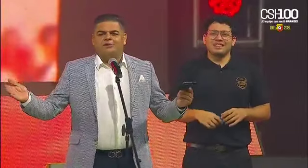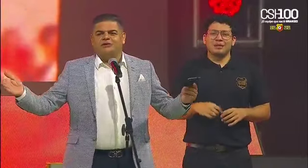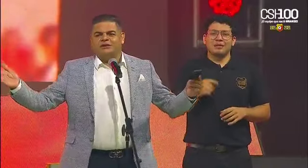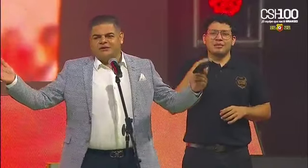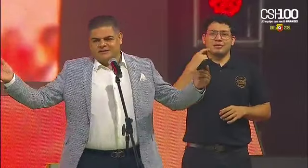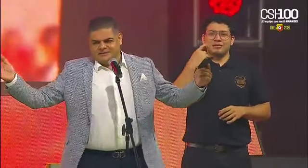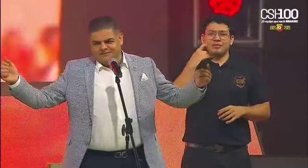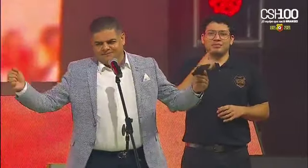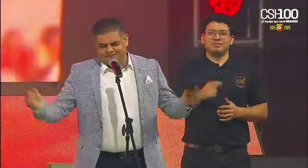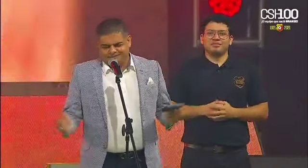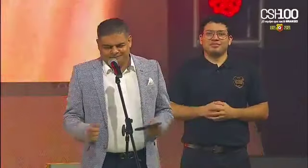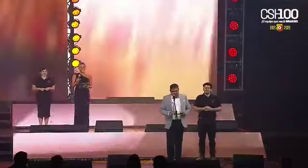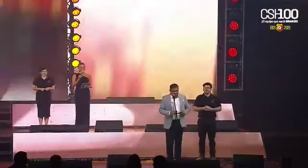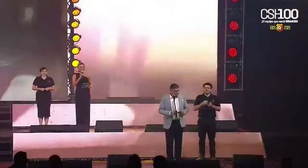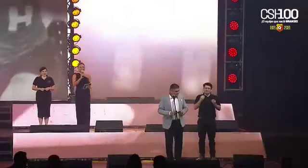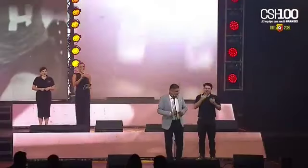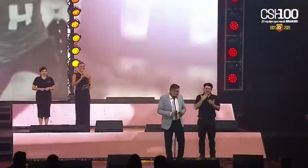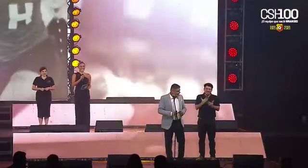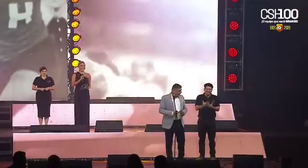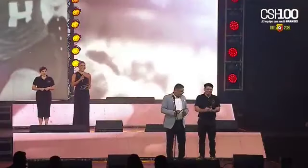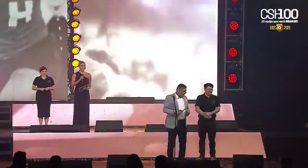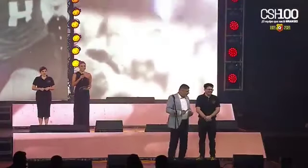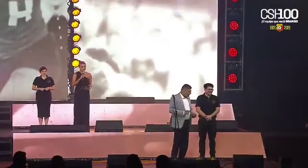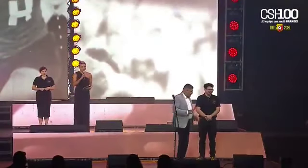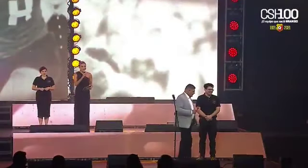calle. Muchas gracias.